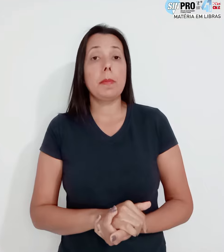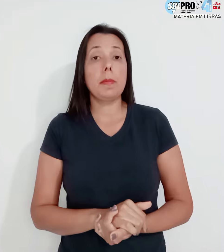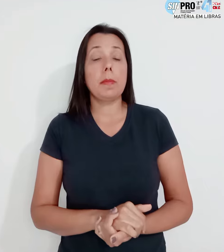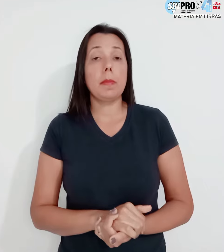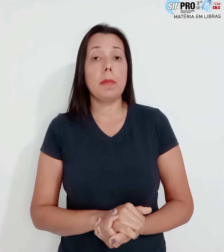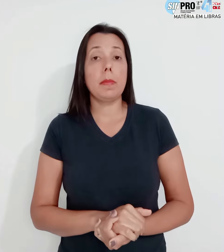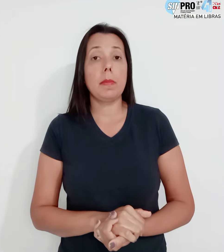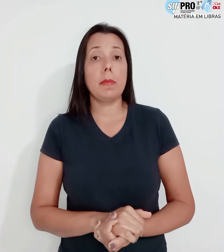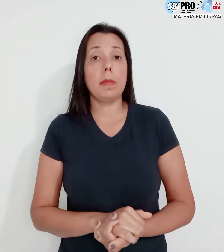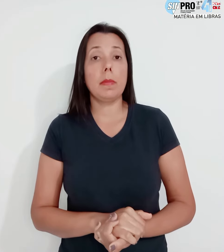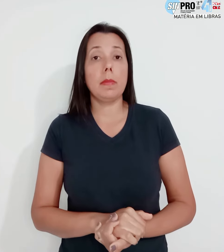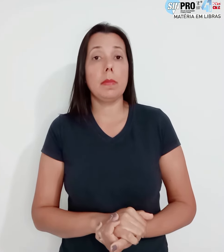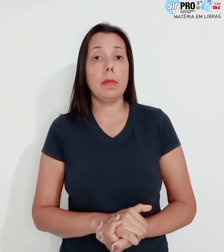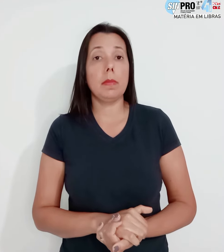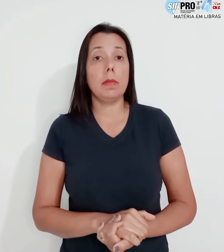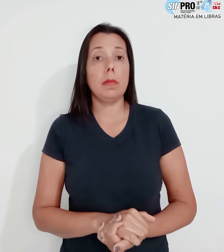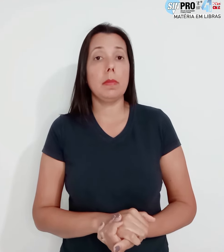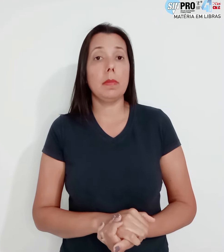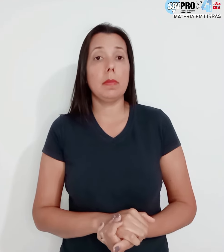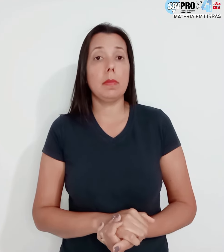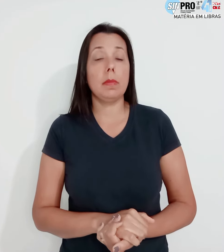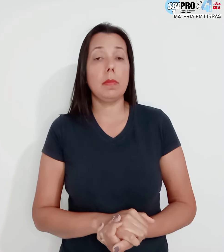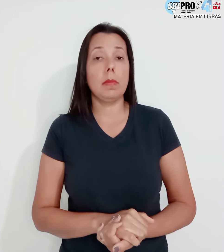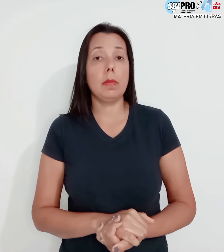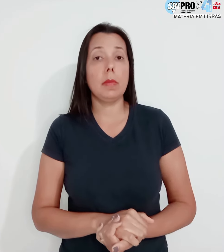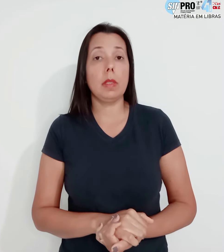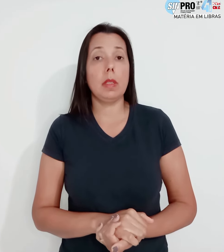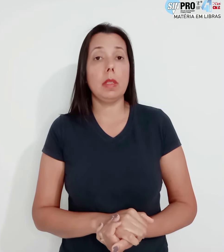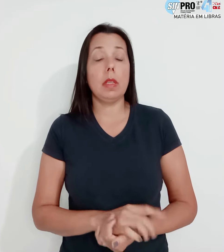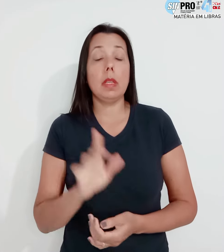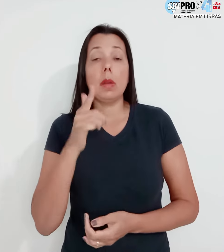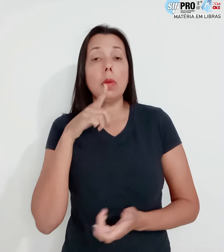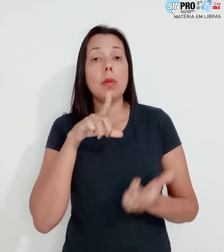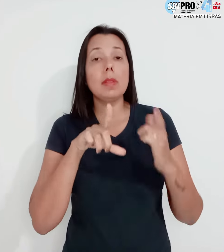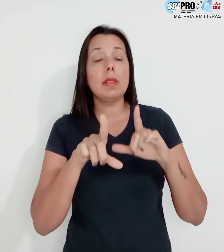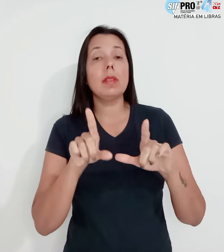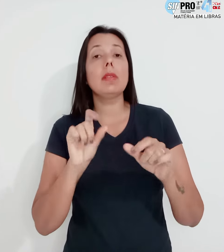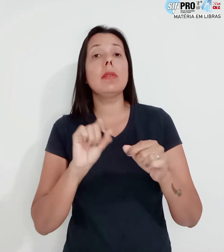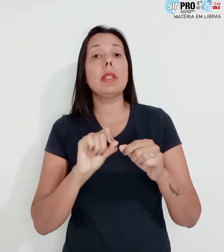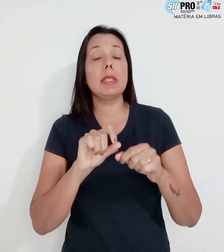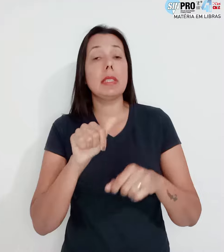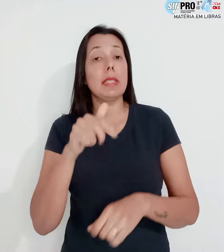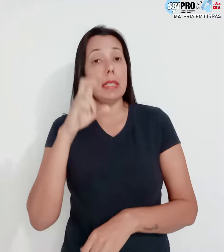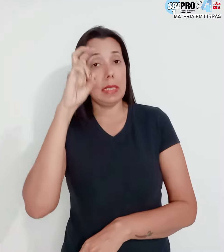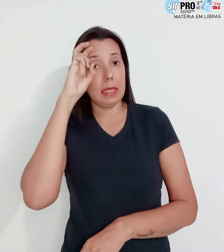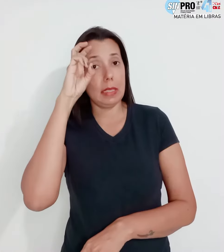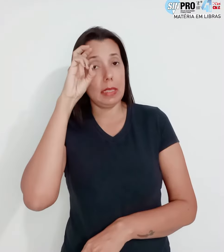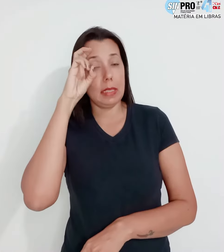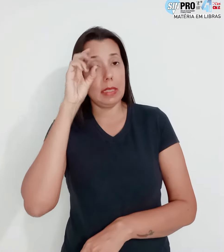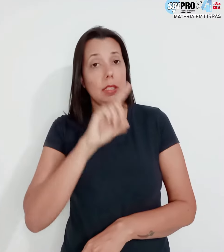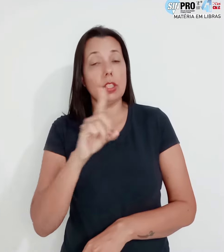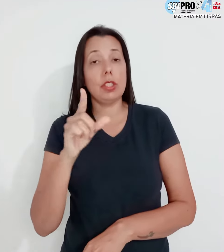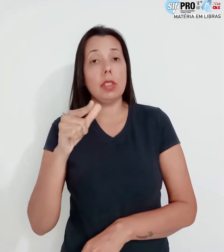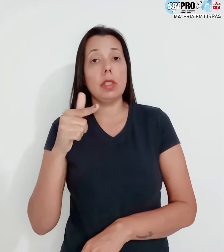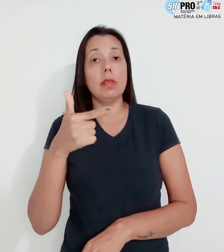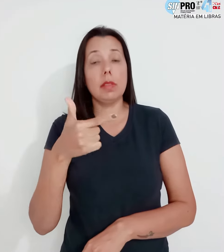SEEDF, não conseguiu realizar, nesta quinta-feira, 25 de